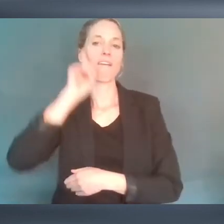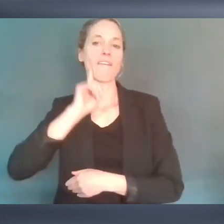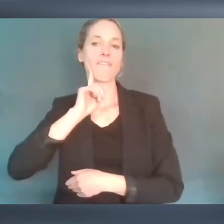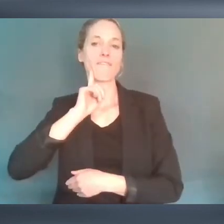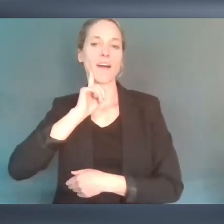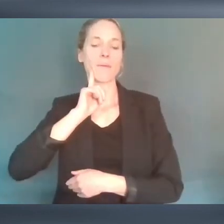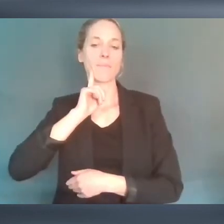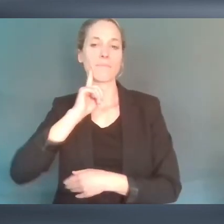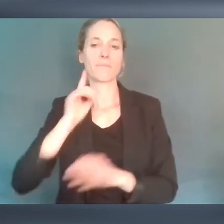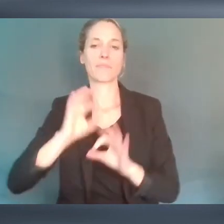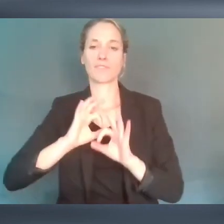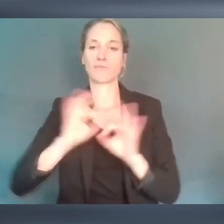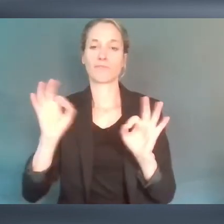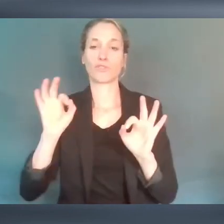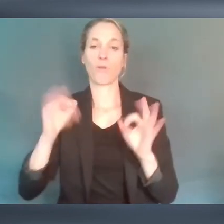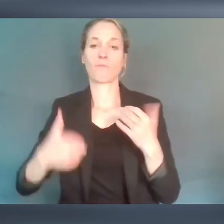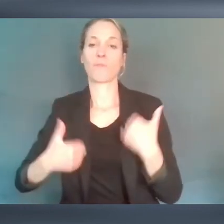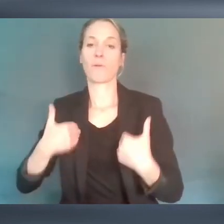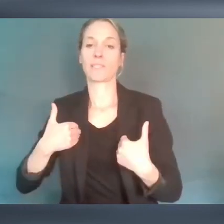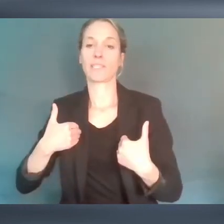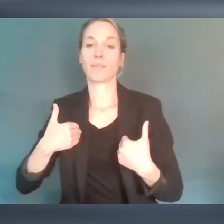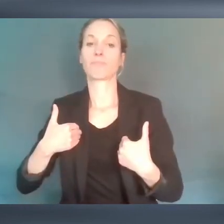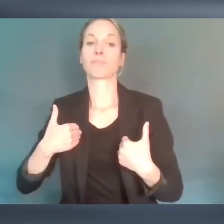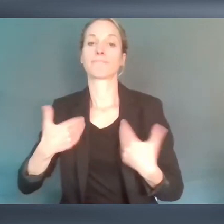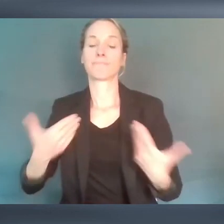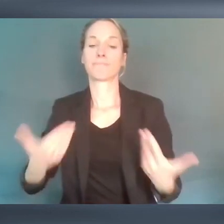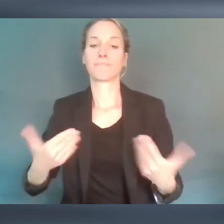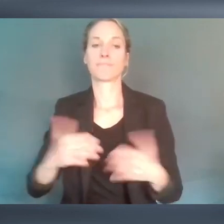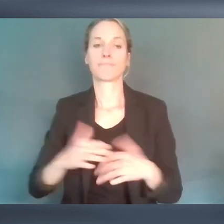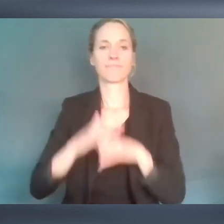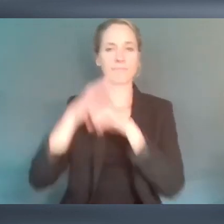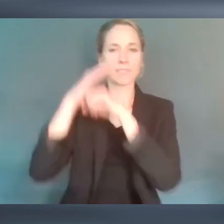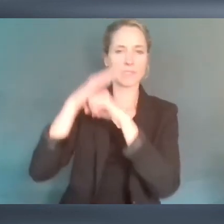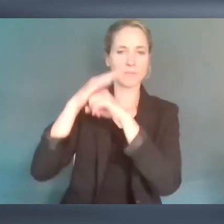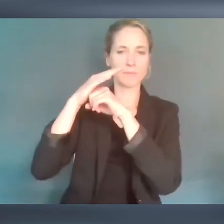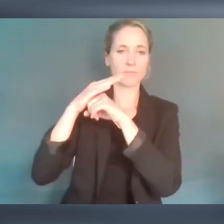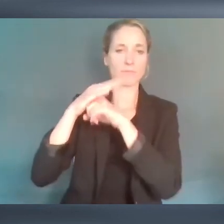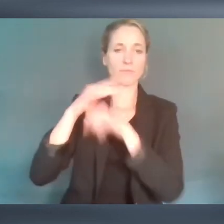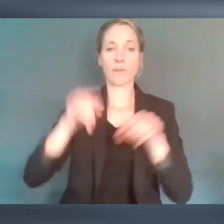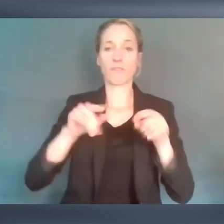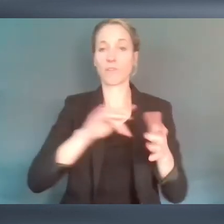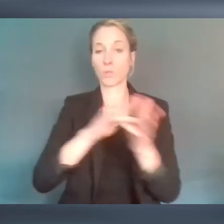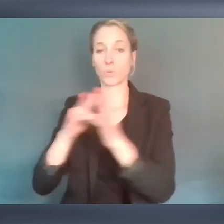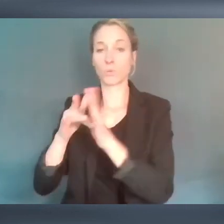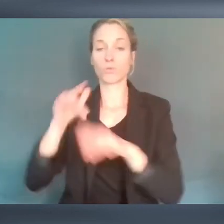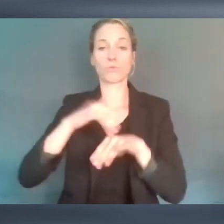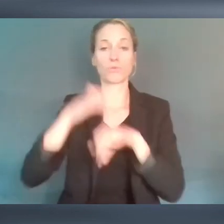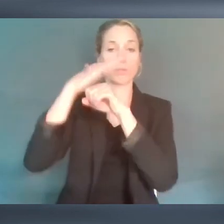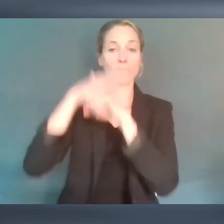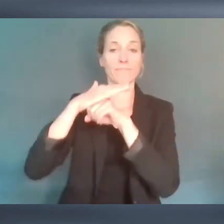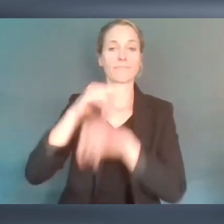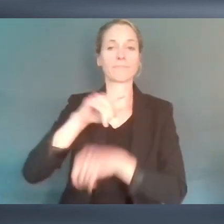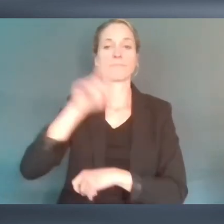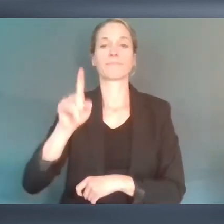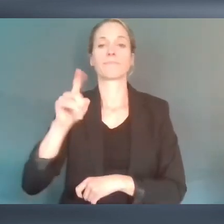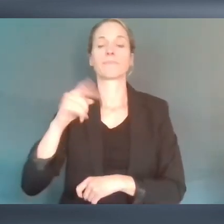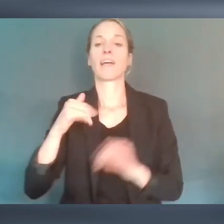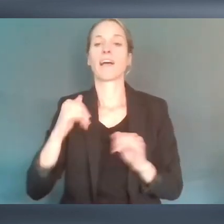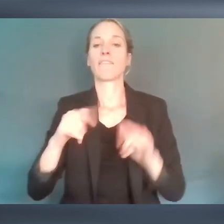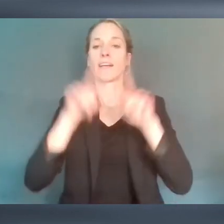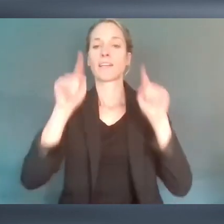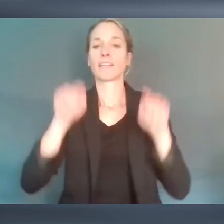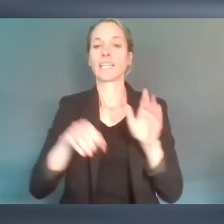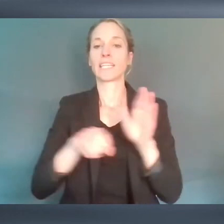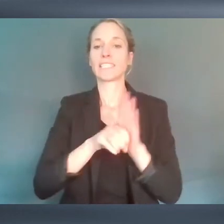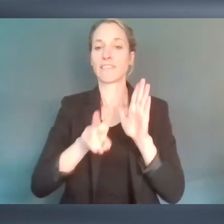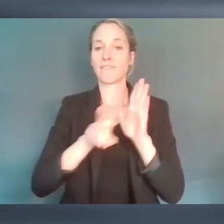subit toutes, certes. Est-ce qu'il faut que je mette sur mon curriculum vitae que je suis en situation de